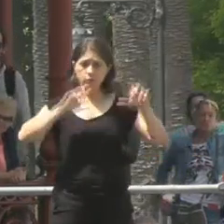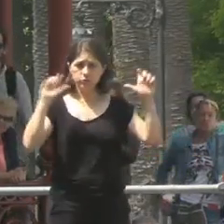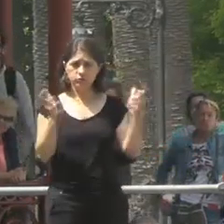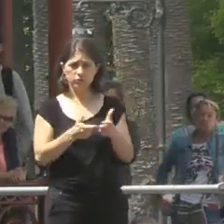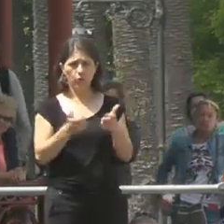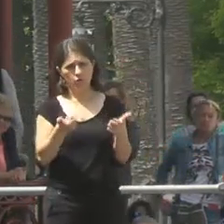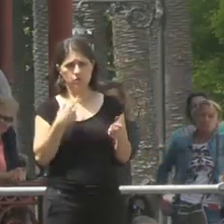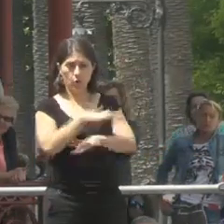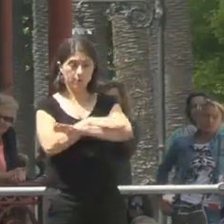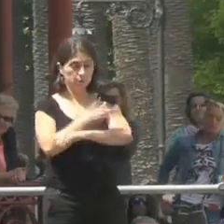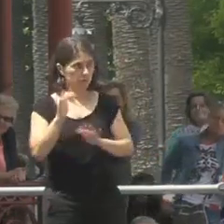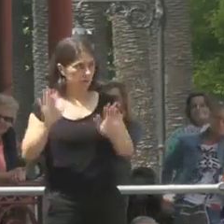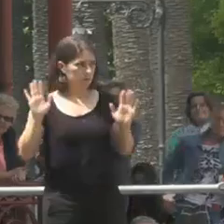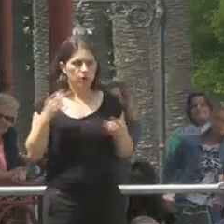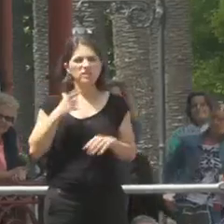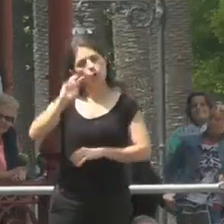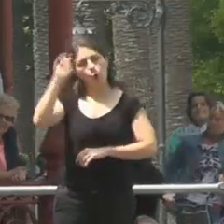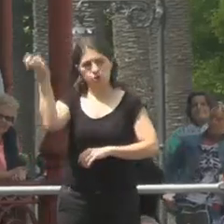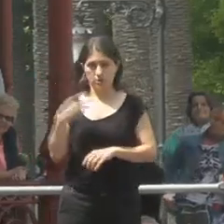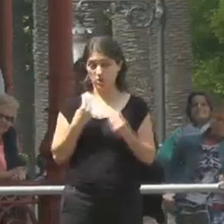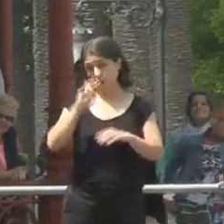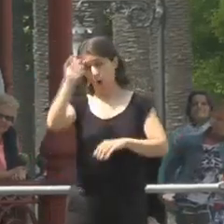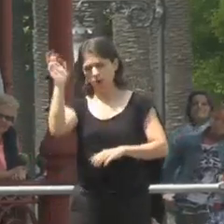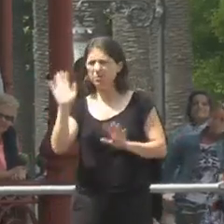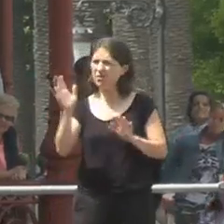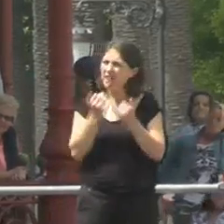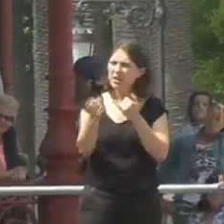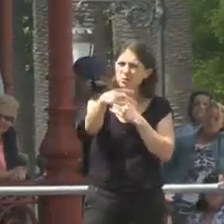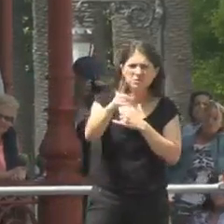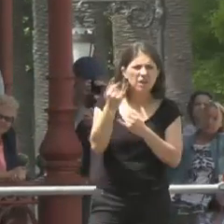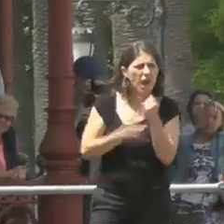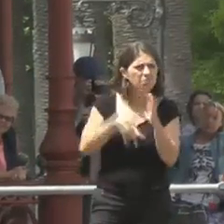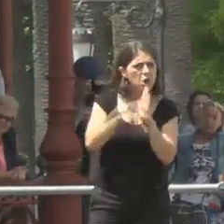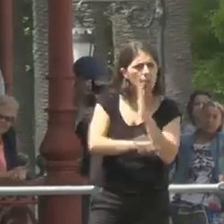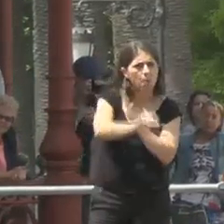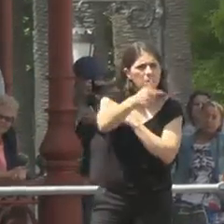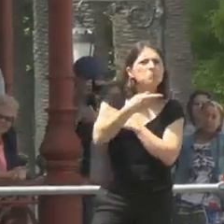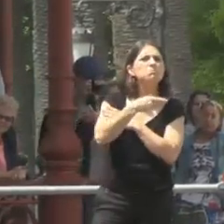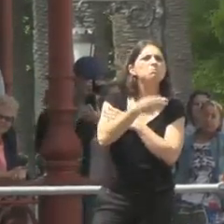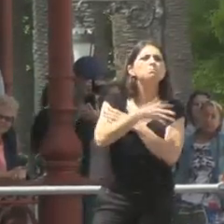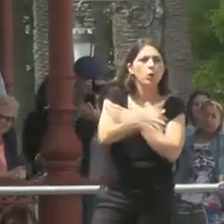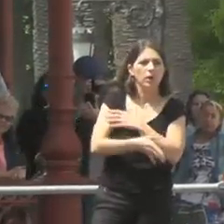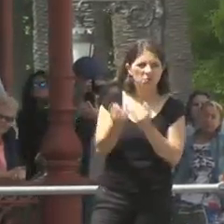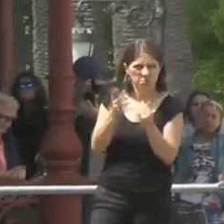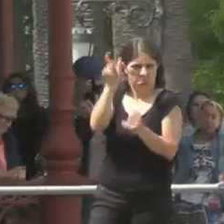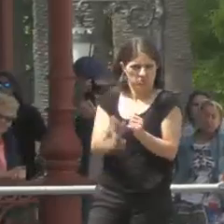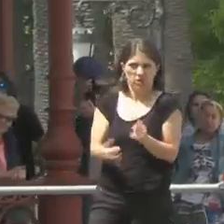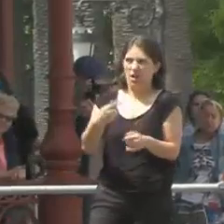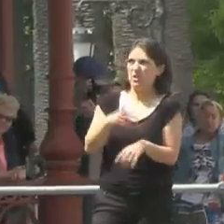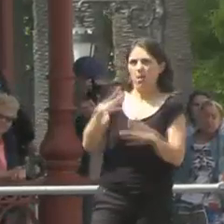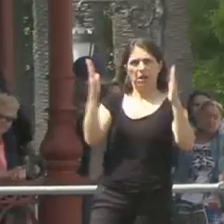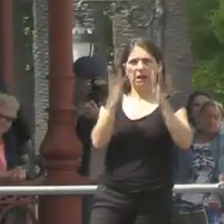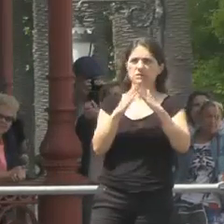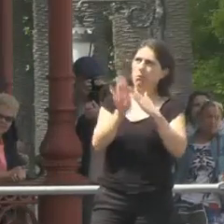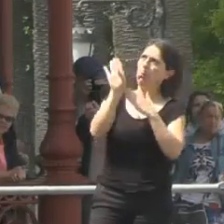pero bueno, esto es otro cantar, ¿no? El caso es que, ¿por qué creéis que se aprueba una norma como esta? ¿Vosotros de verdad pensáis que una persona que se pone una plaquita solar en